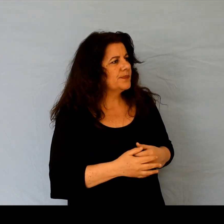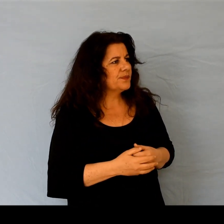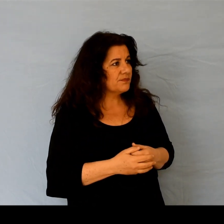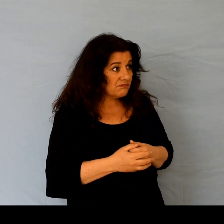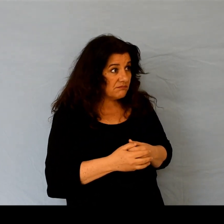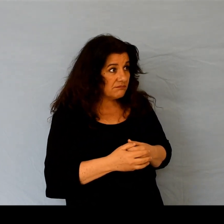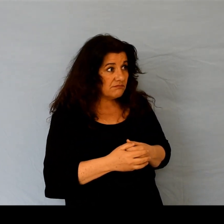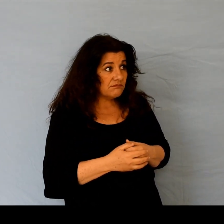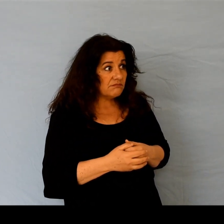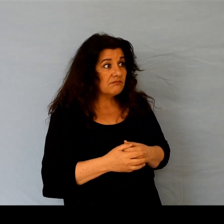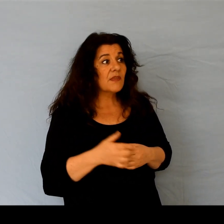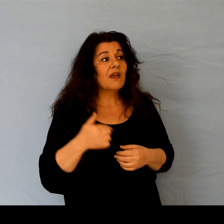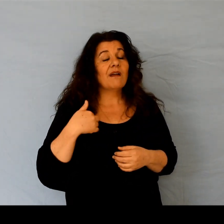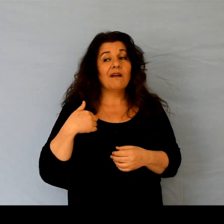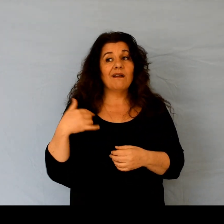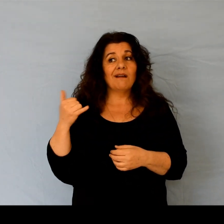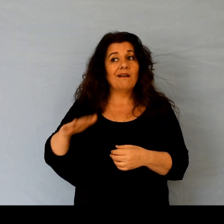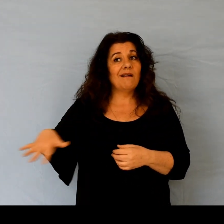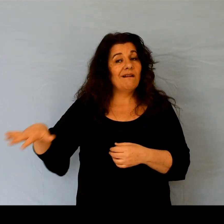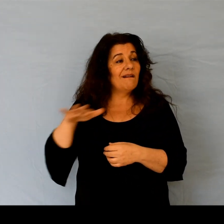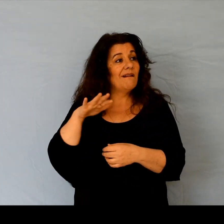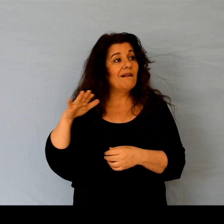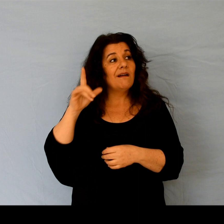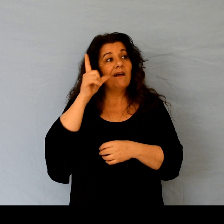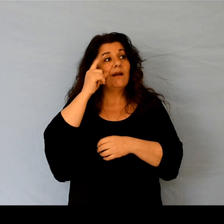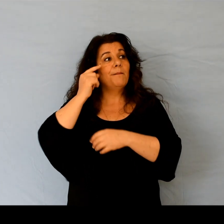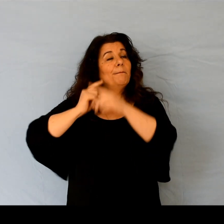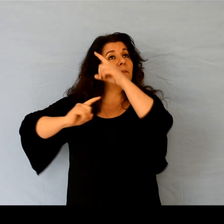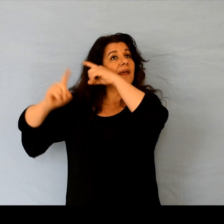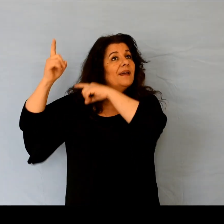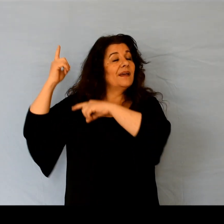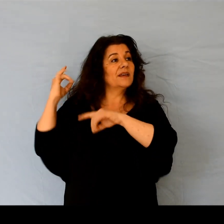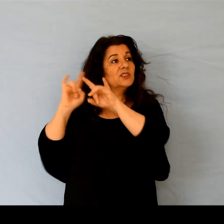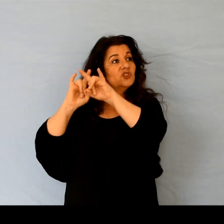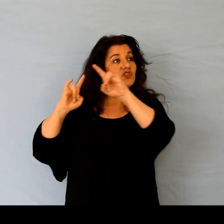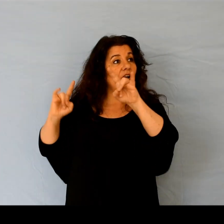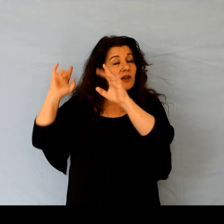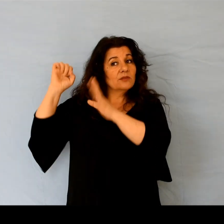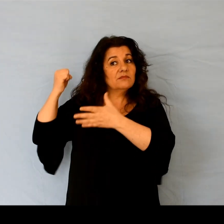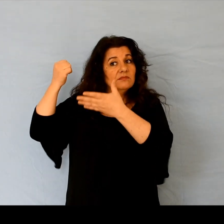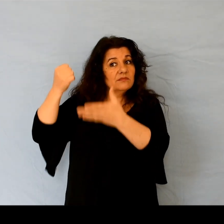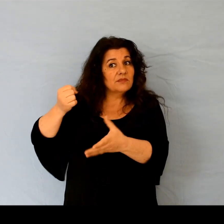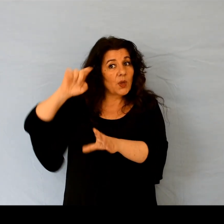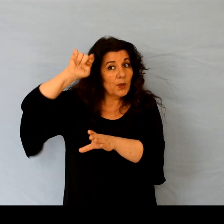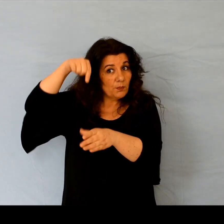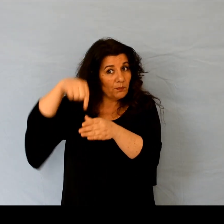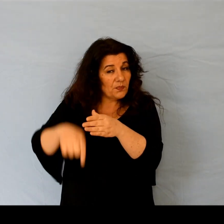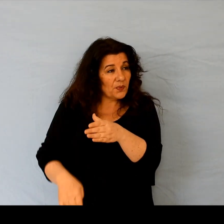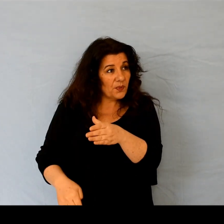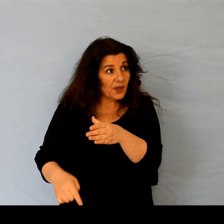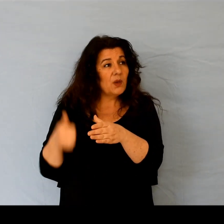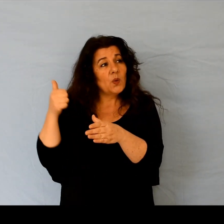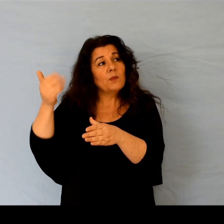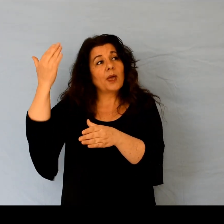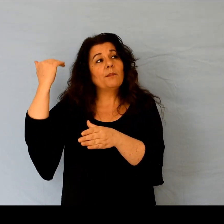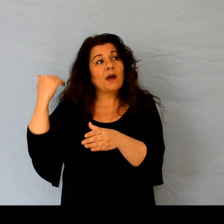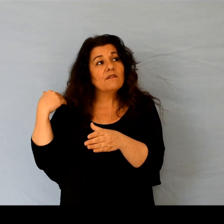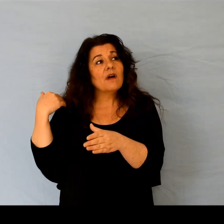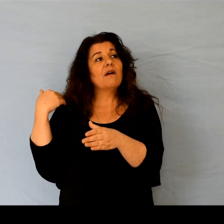Serais-tu plus grand que notre père Jacob qui nous a donné ce puits et qui a bu lui-même avec ses fils et